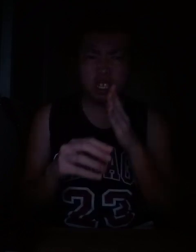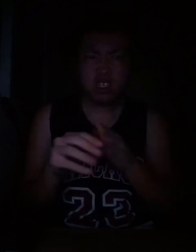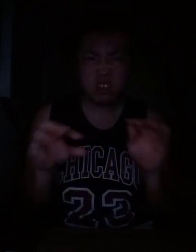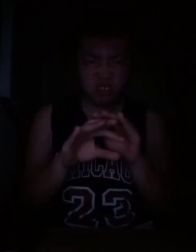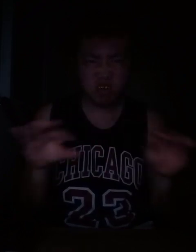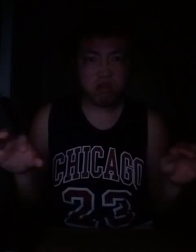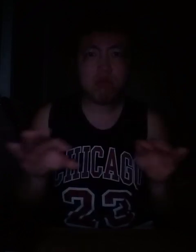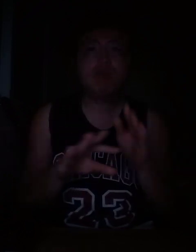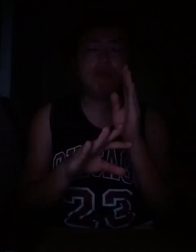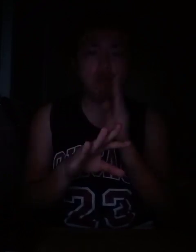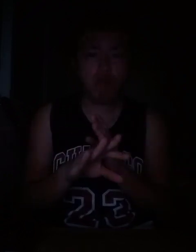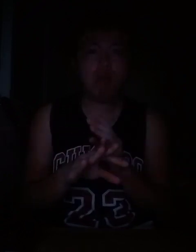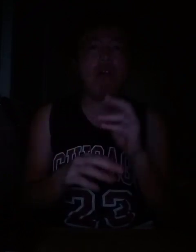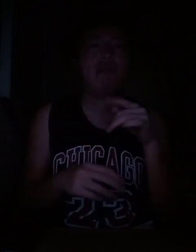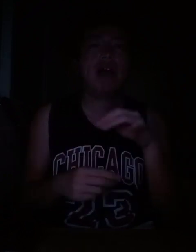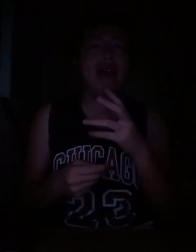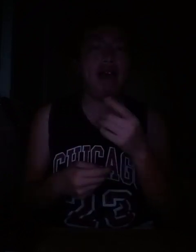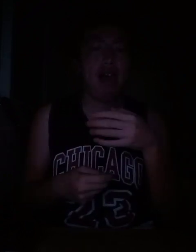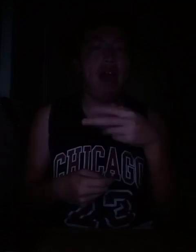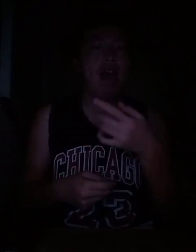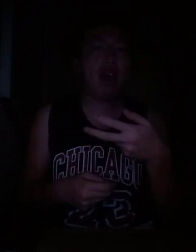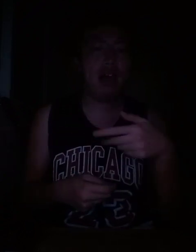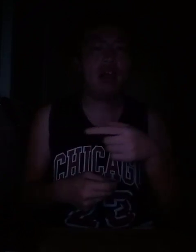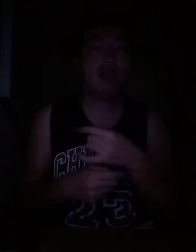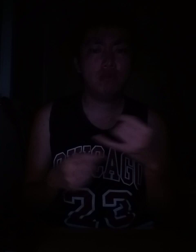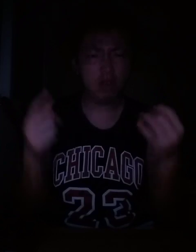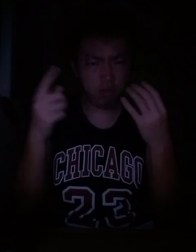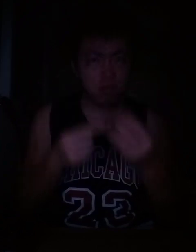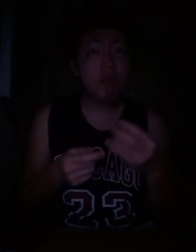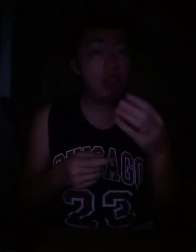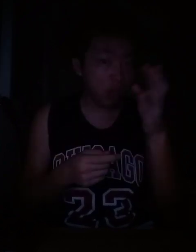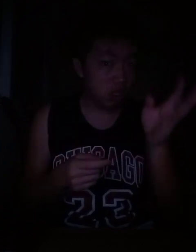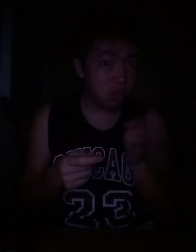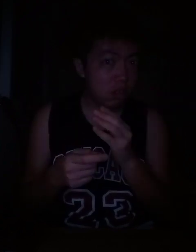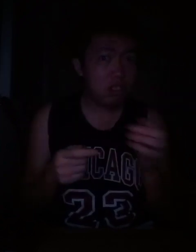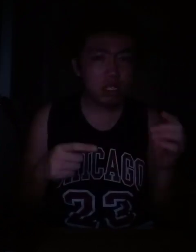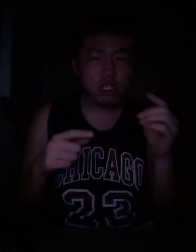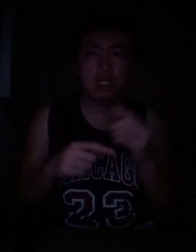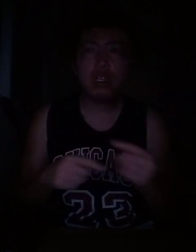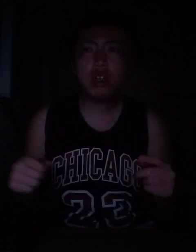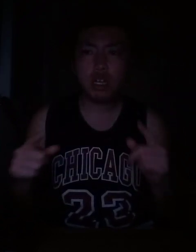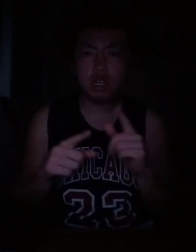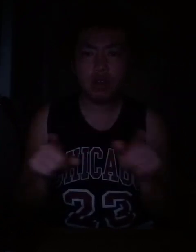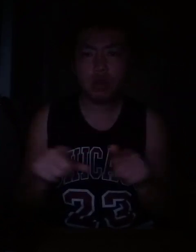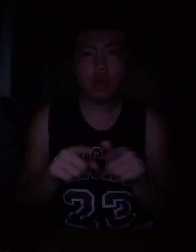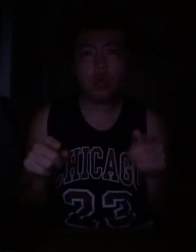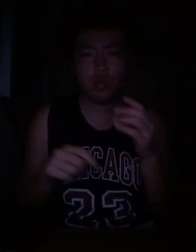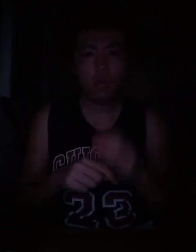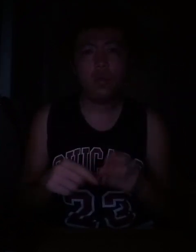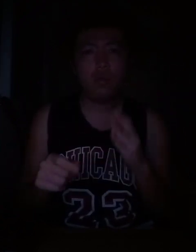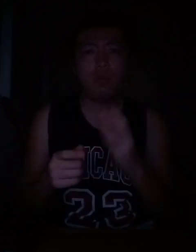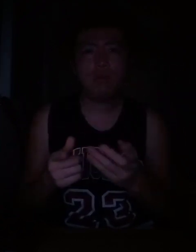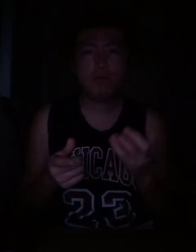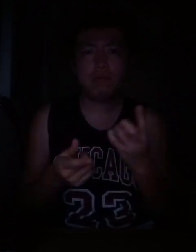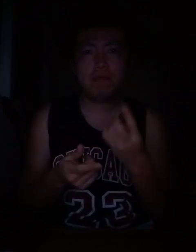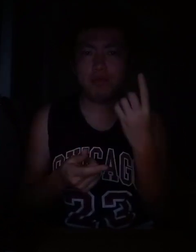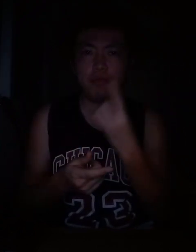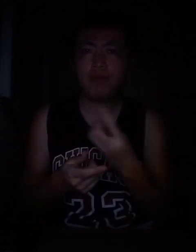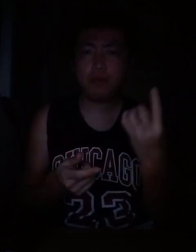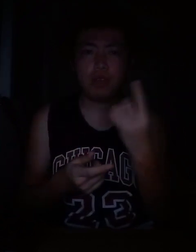보강공사를 진행했던 파주 사업단장에게 대기 발령을 내는 등 인사조치와 함께 외부 컨설팅을 통한 전관 특혜